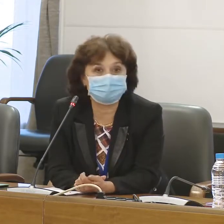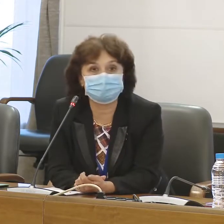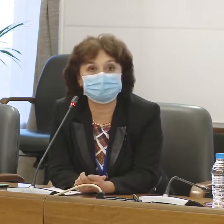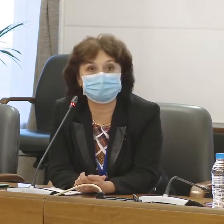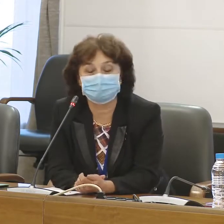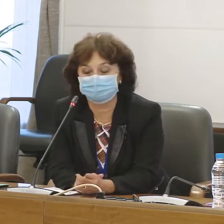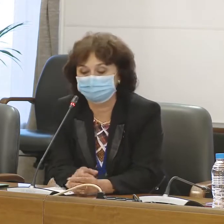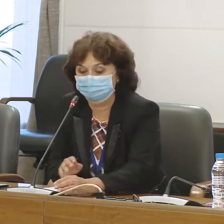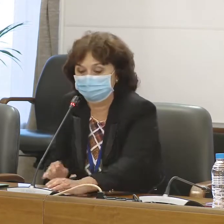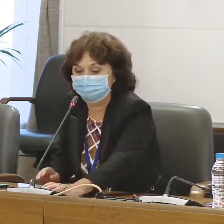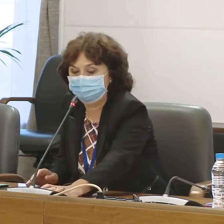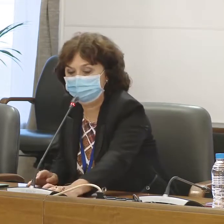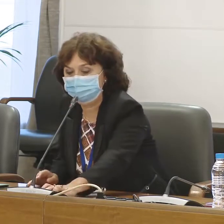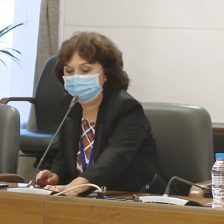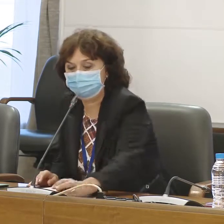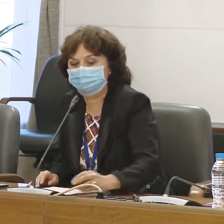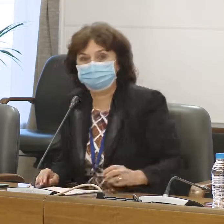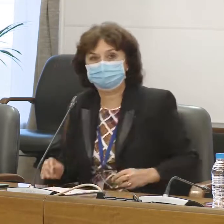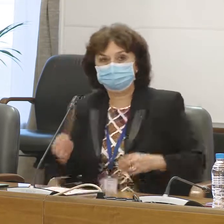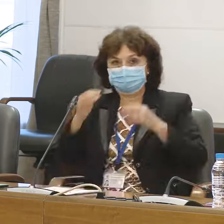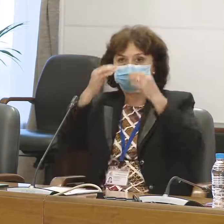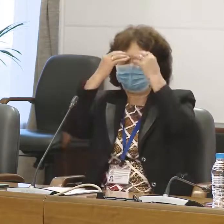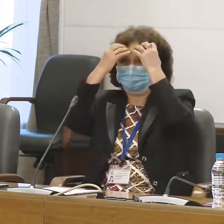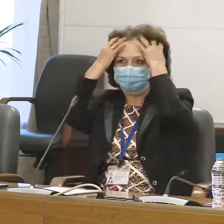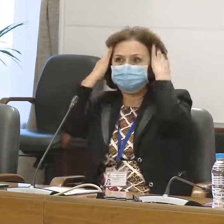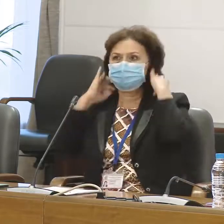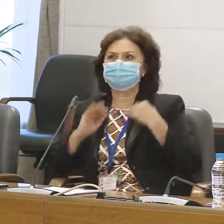или 14 дни.